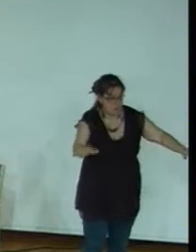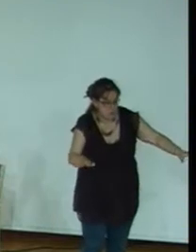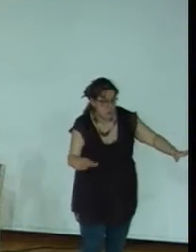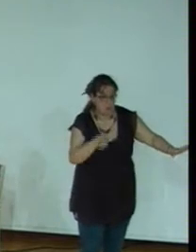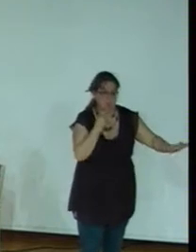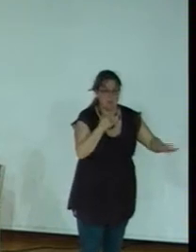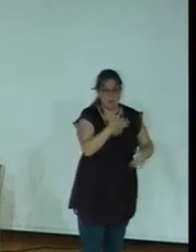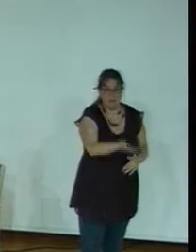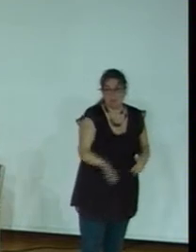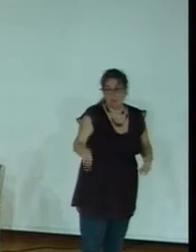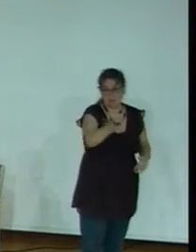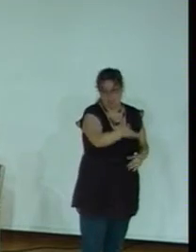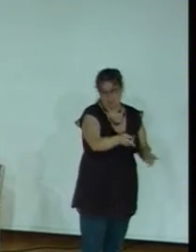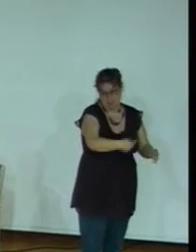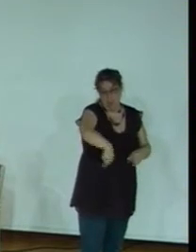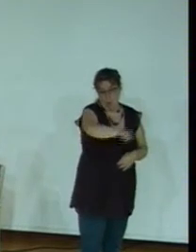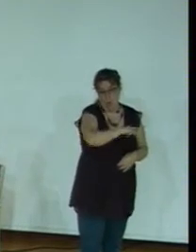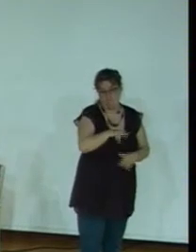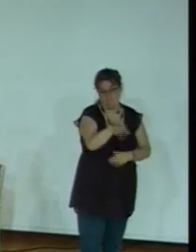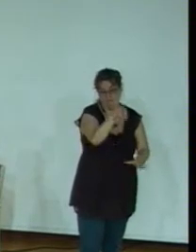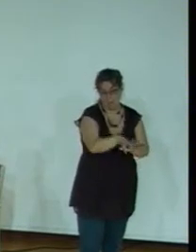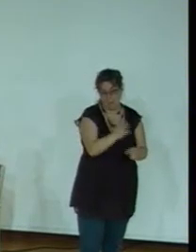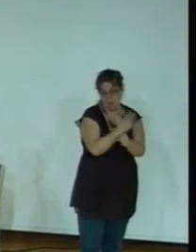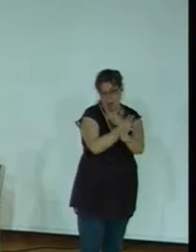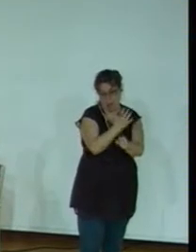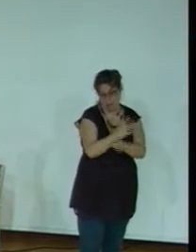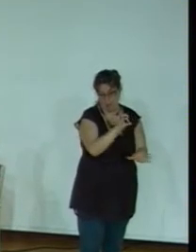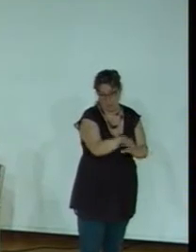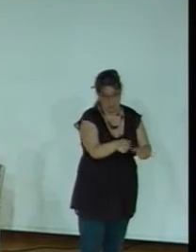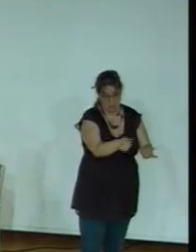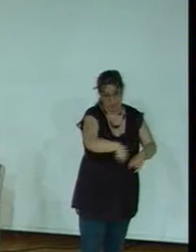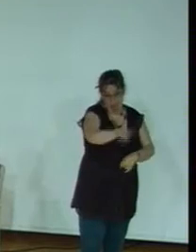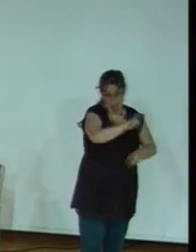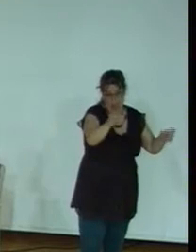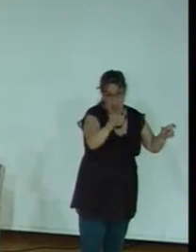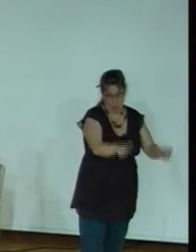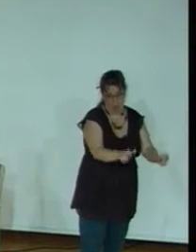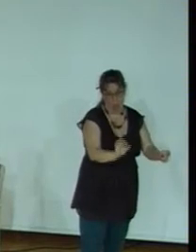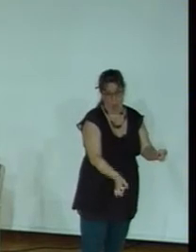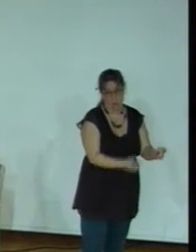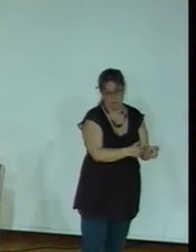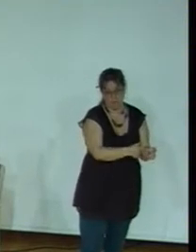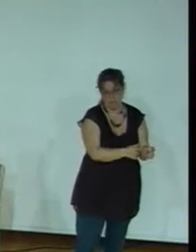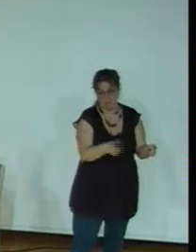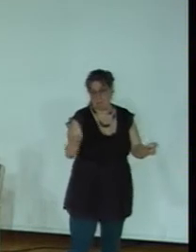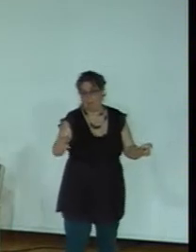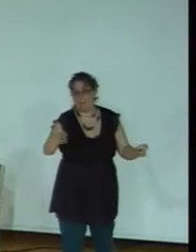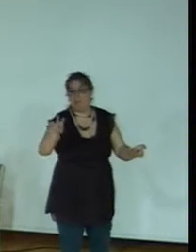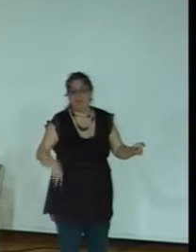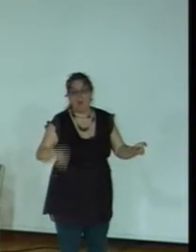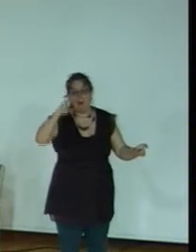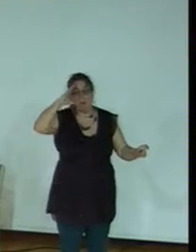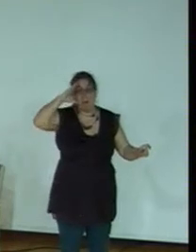qui devra aller voter tous les 5 ans, cette majorité de la population, on pourra contrôler ce qu'elle verra. S'il